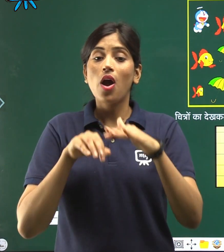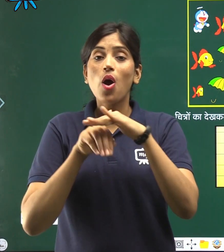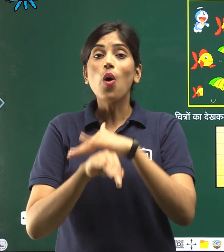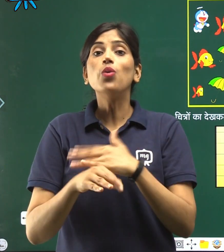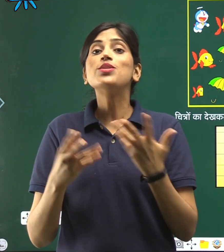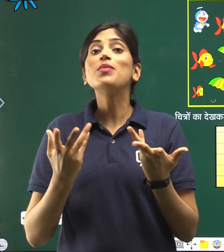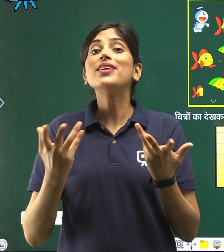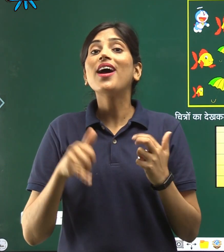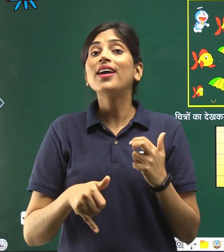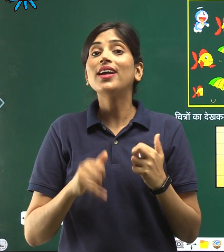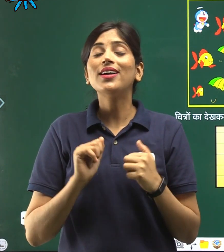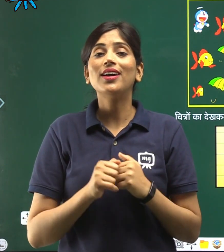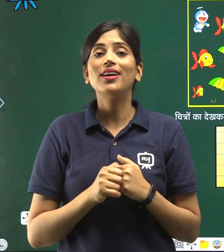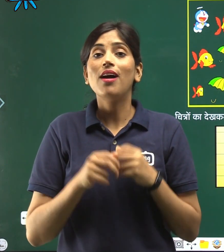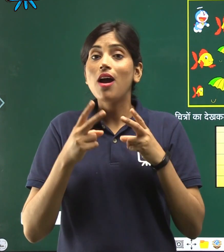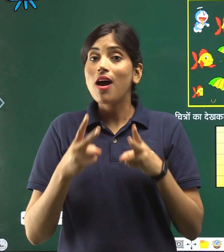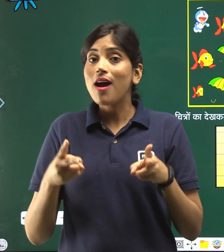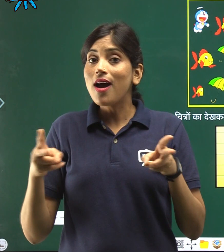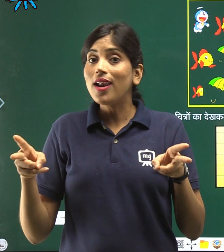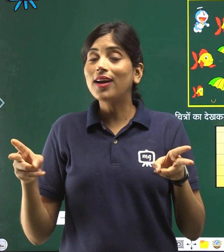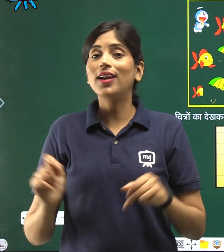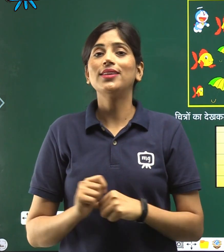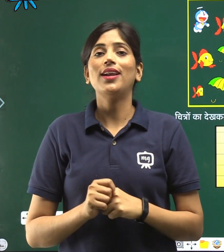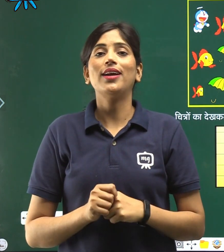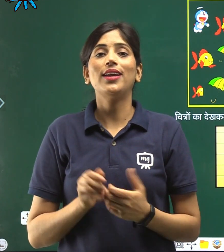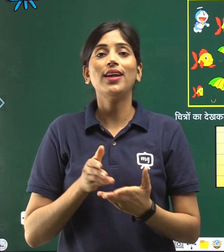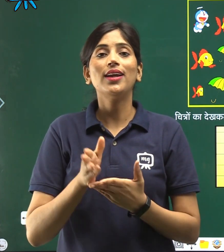उसमें क्या है? अलग अलग तरह के